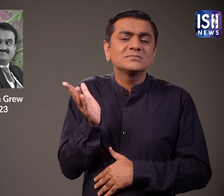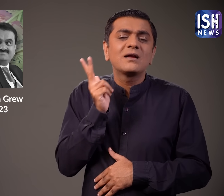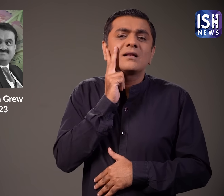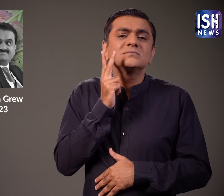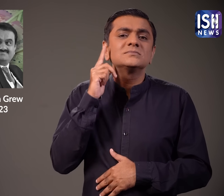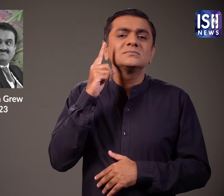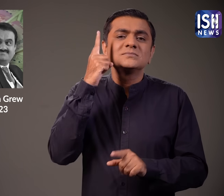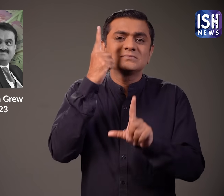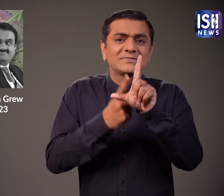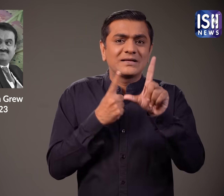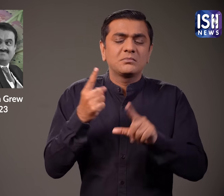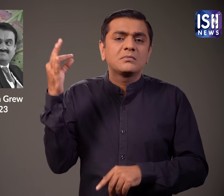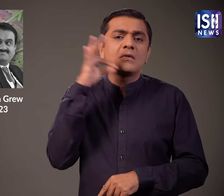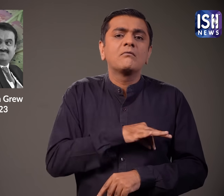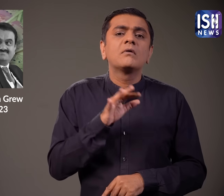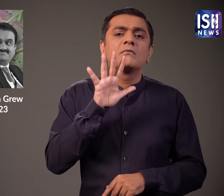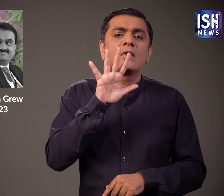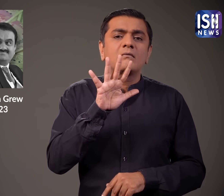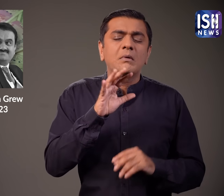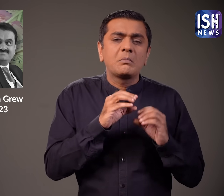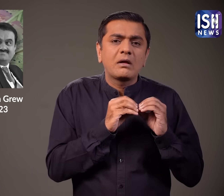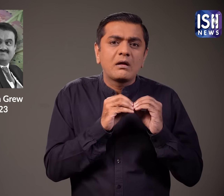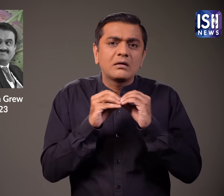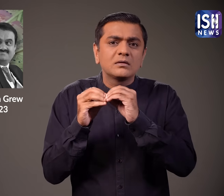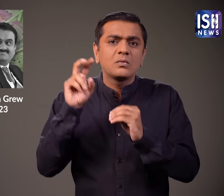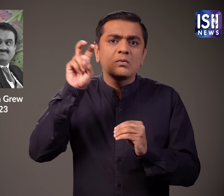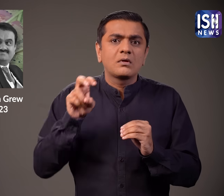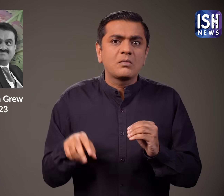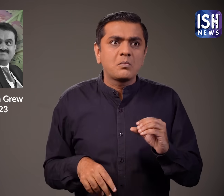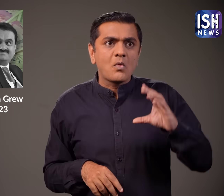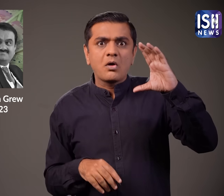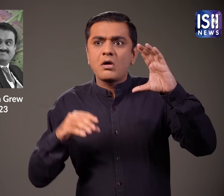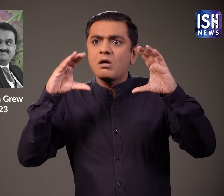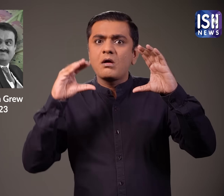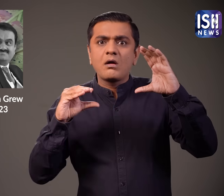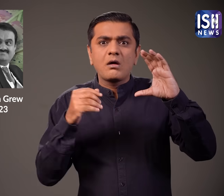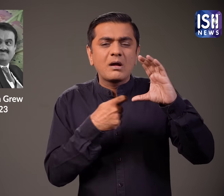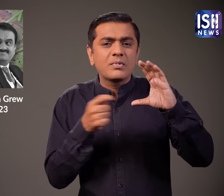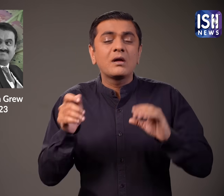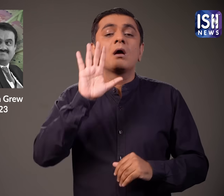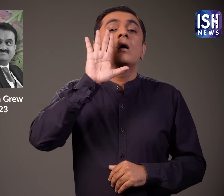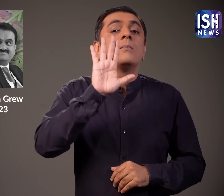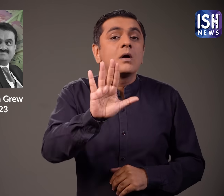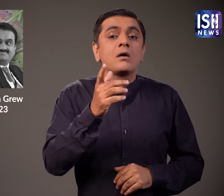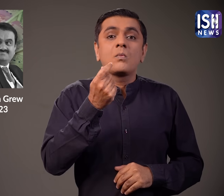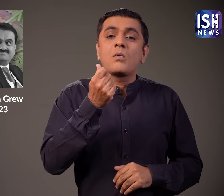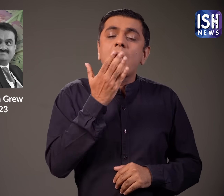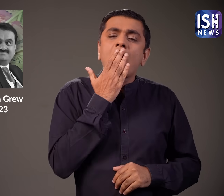हाला कि मुकेश अम्बानी की कुल संपत्ती में केवल 5 बिलिन डॉलर की व्रुद्धी हुई फिर भी उन्होंने भारत के सबसे